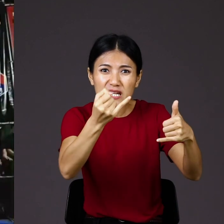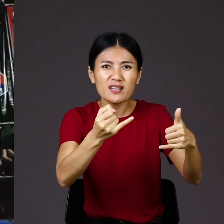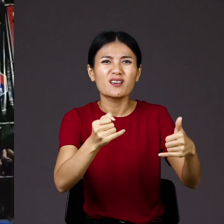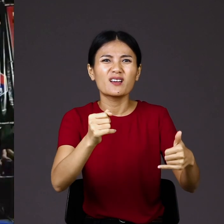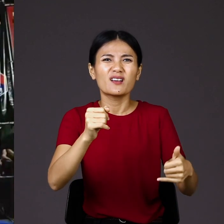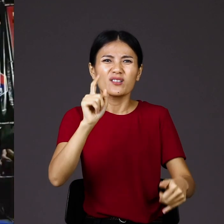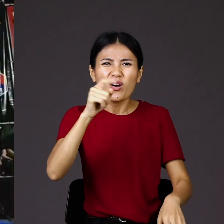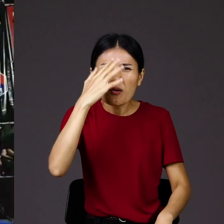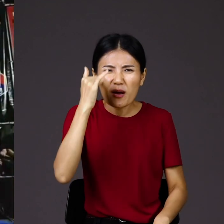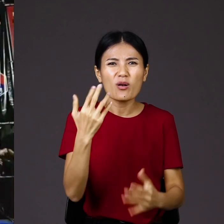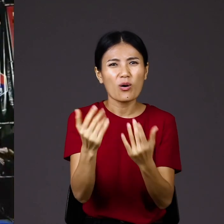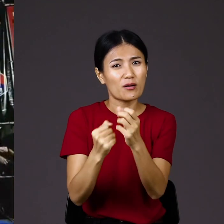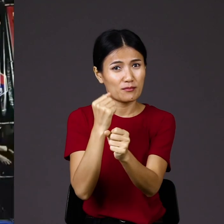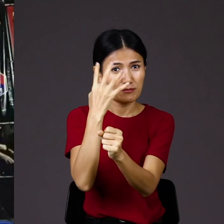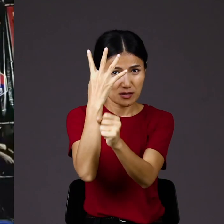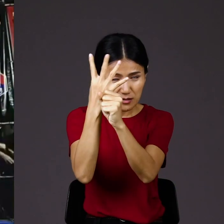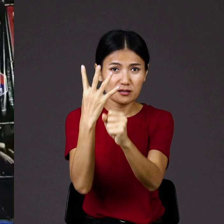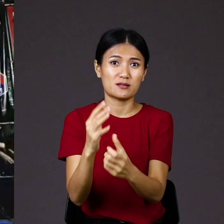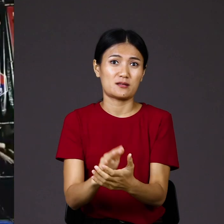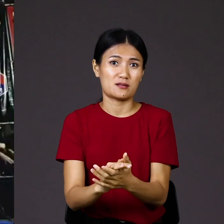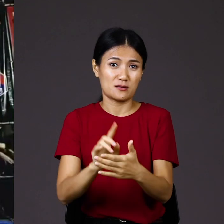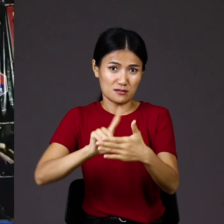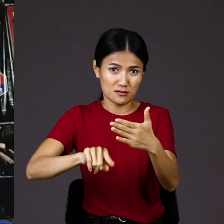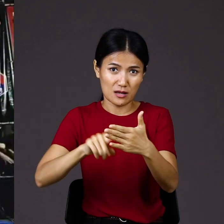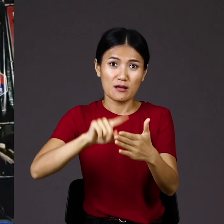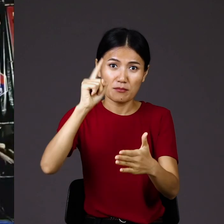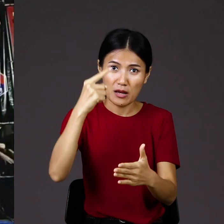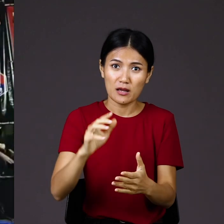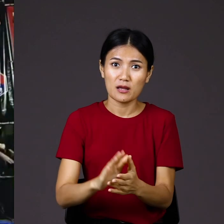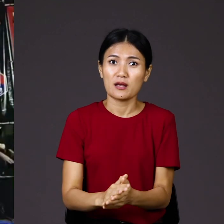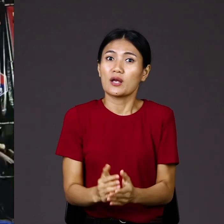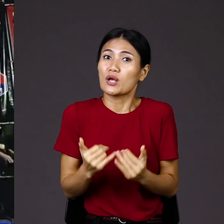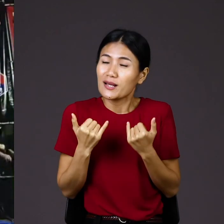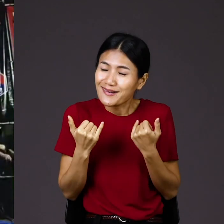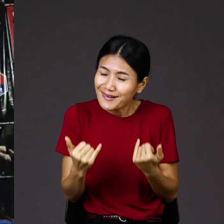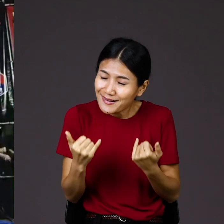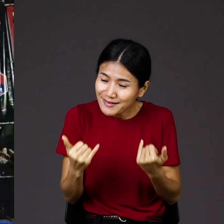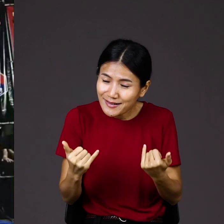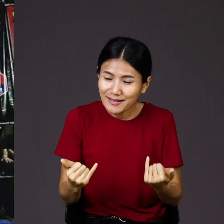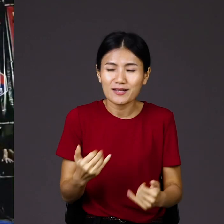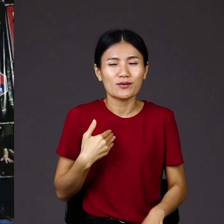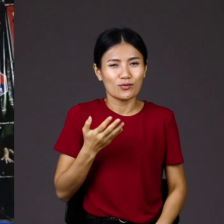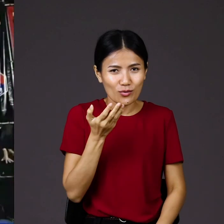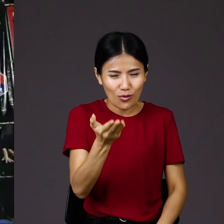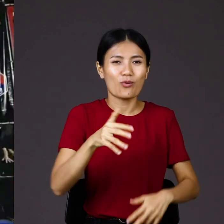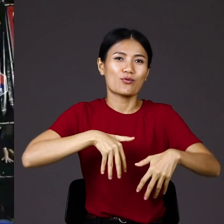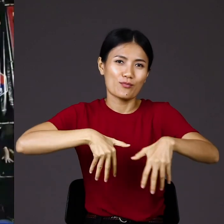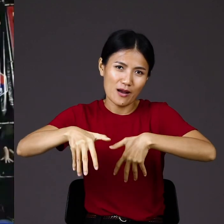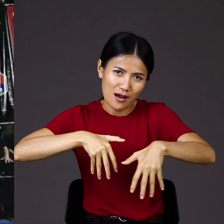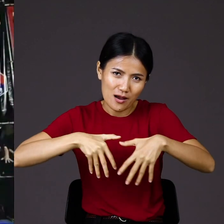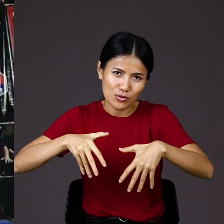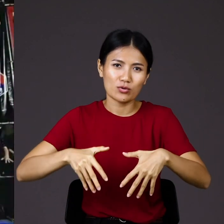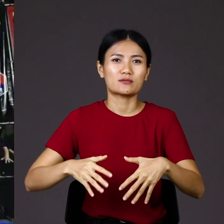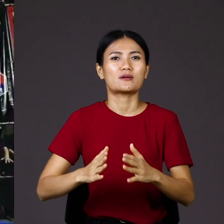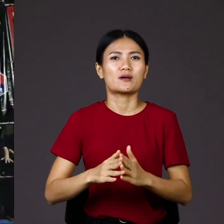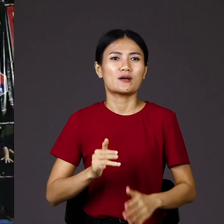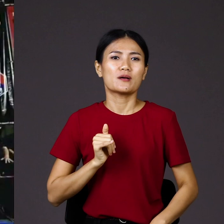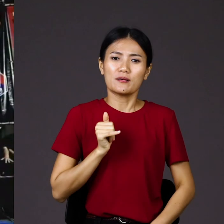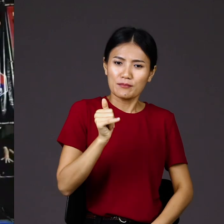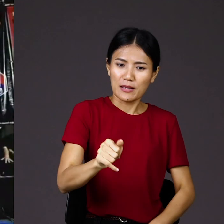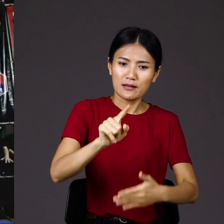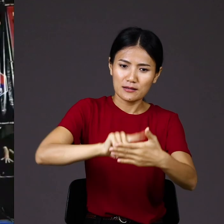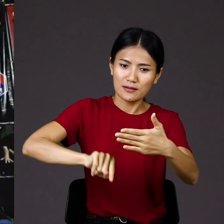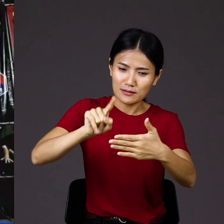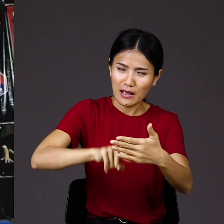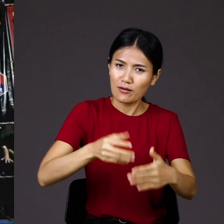องรออีก4ปีในเมื่อเราได้กลับมาเลือกตั้งในรอบ10ปีแล้วครั้งนี้อยากให้พี่น้องประชาชนออกไปใช้สิทธิ์ใ